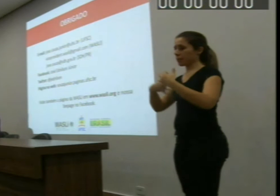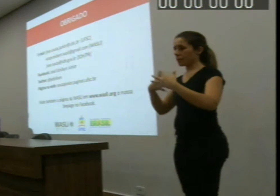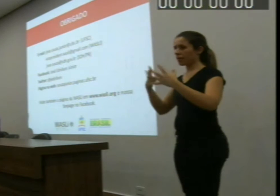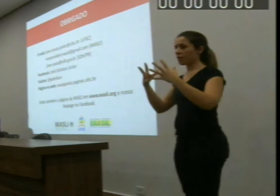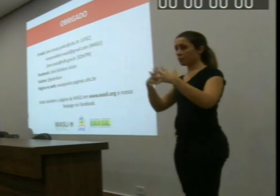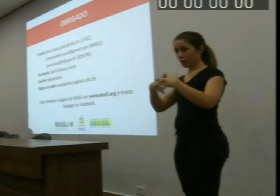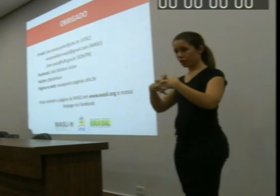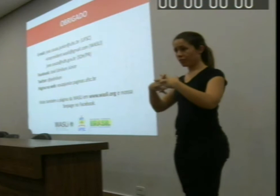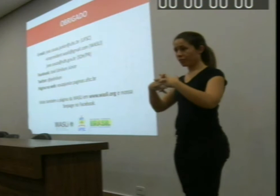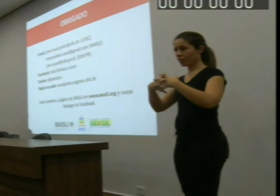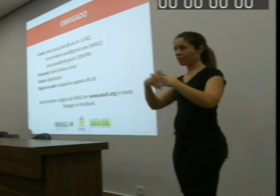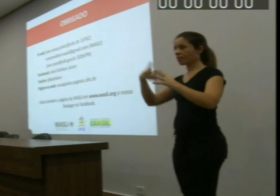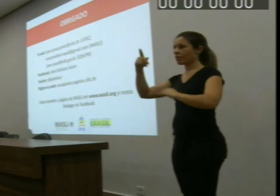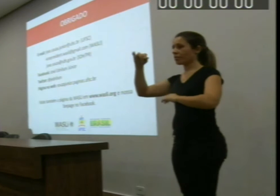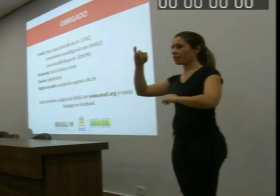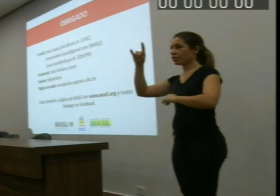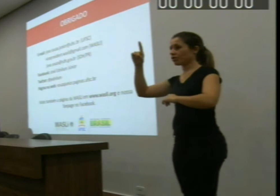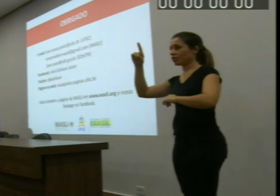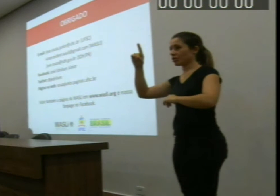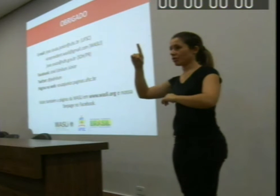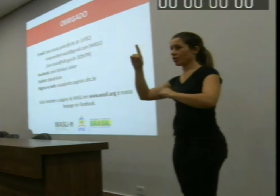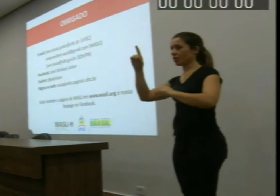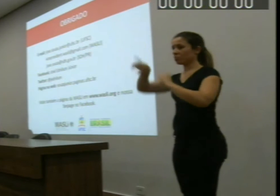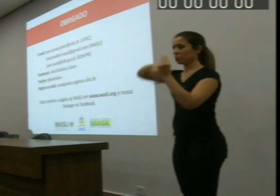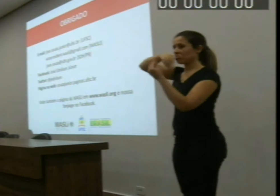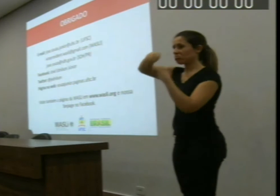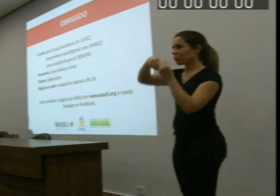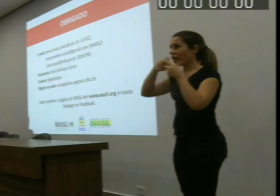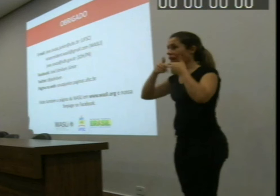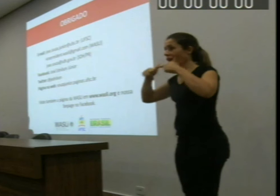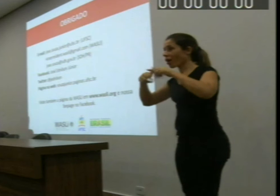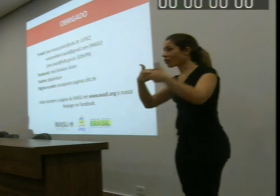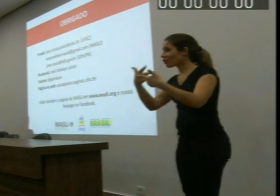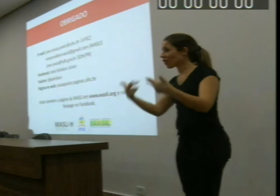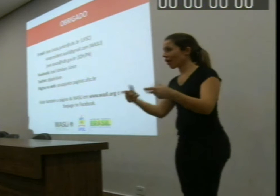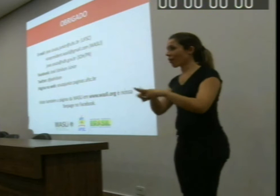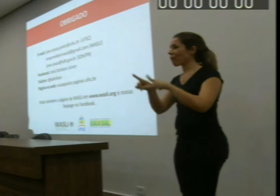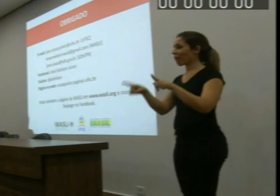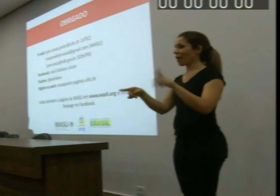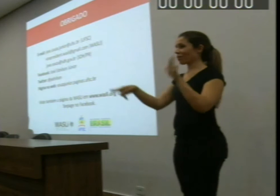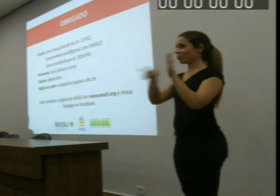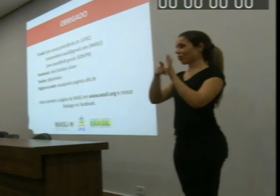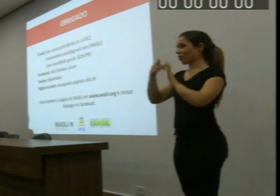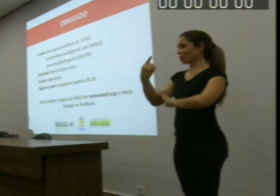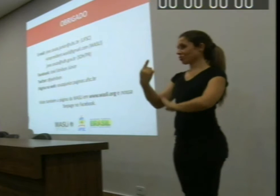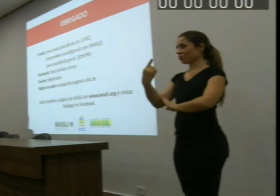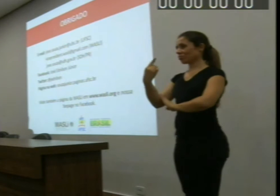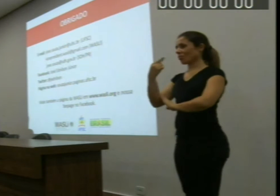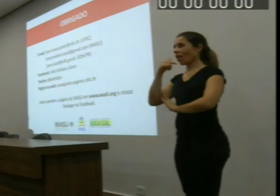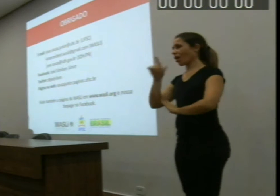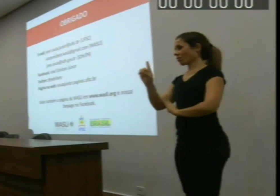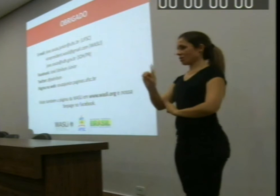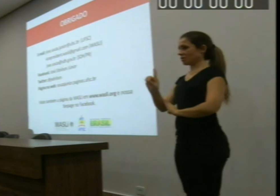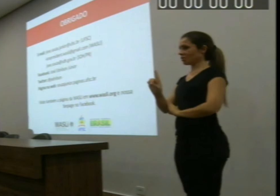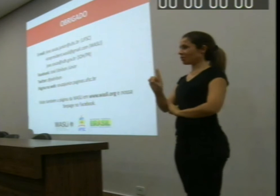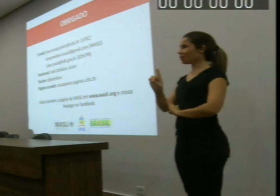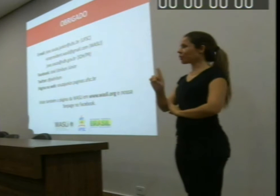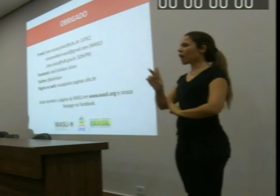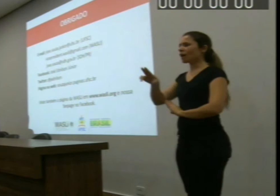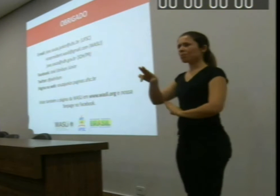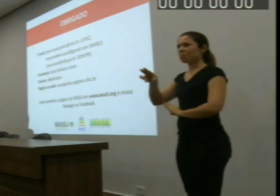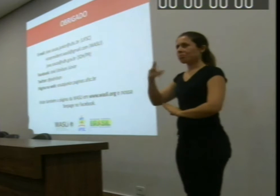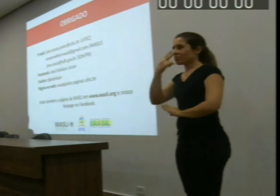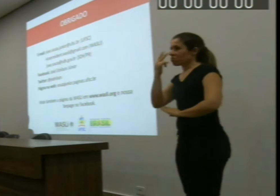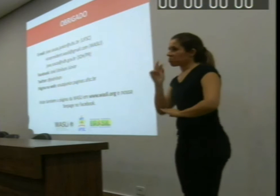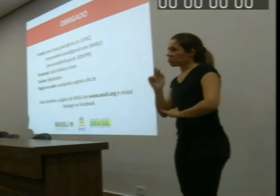línguas mas que ainda não é uma língua e seguramente nunca vai ser porque não é o objetivo da wfd constituir a os